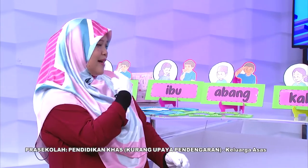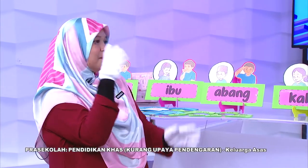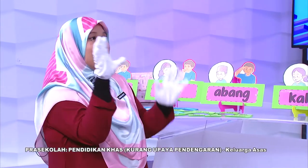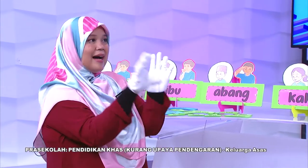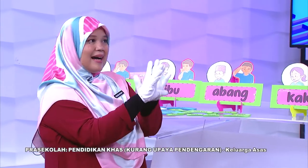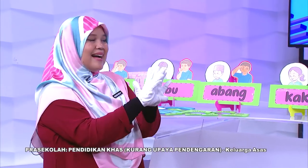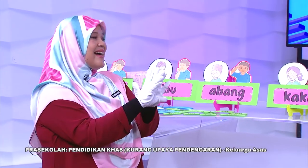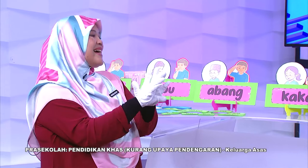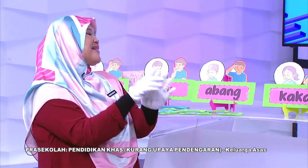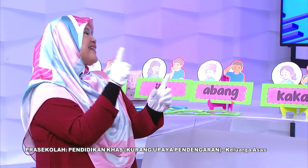kamu